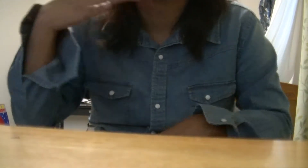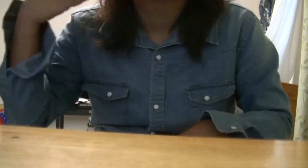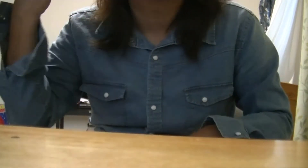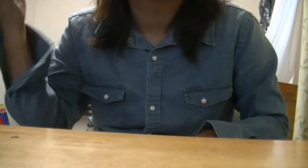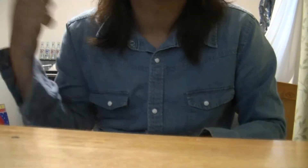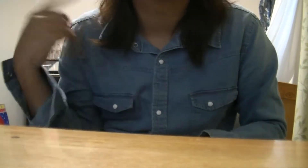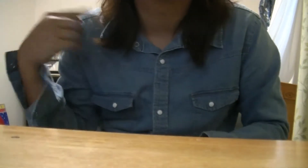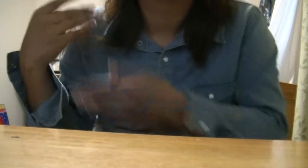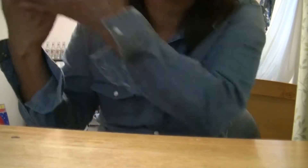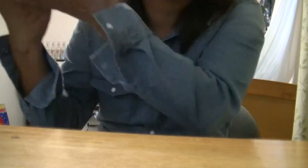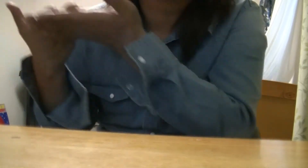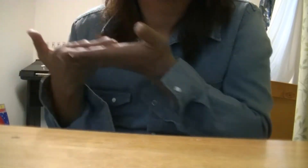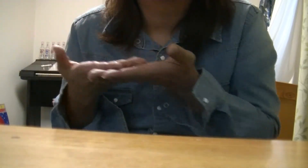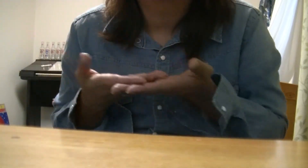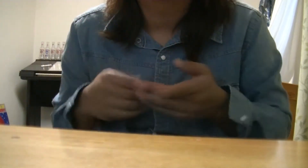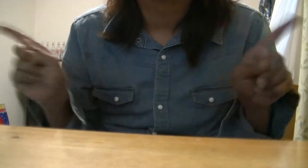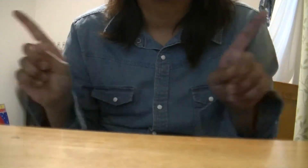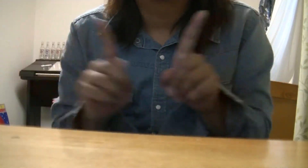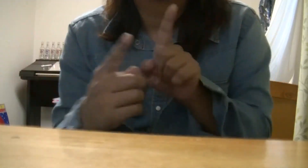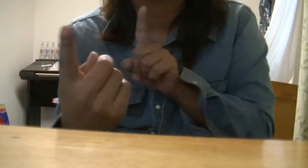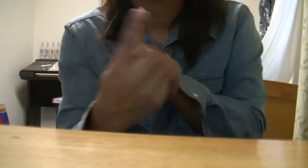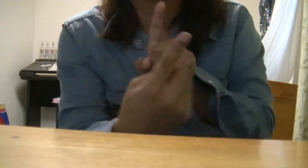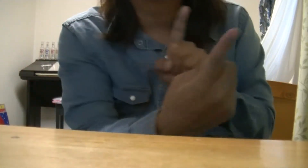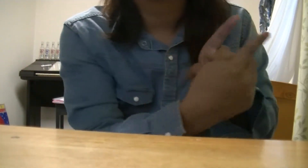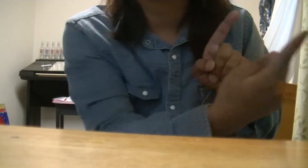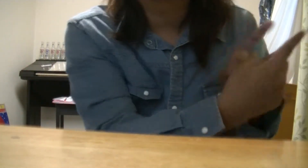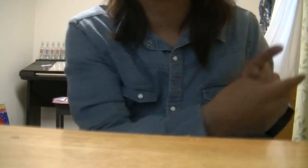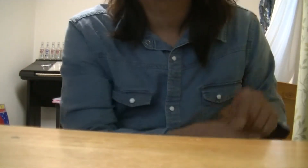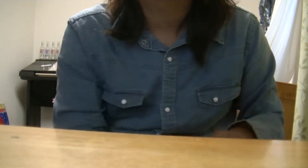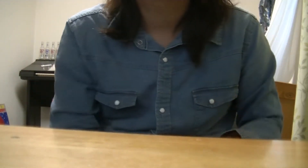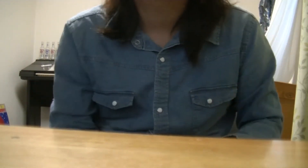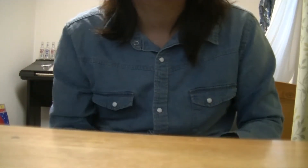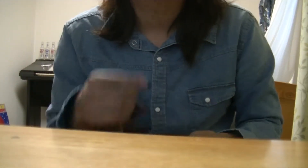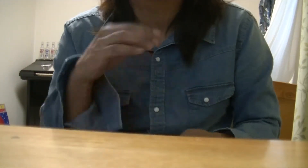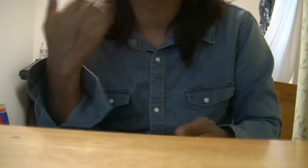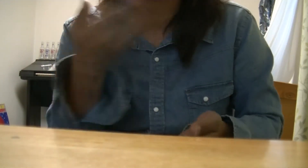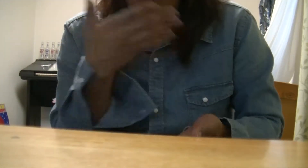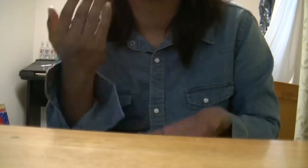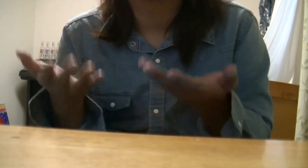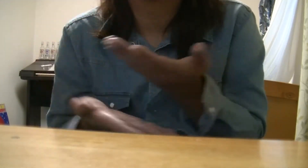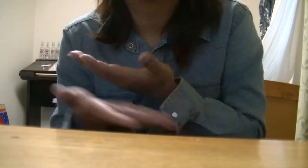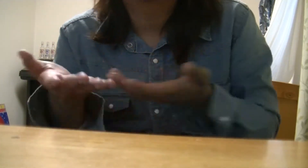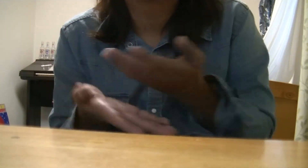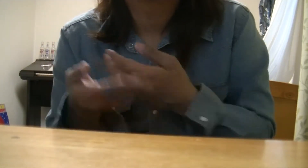人生の師匠との出会いがありました。その方をご紹介します。この方、